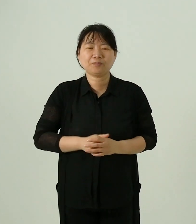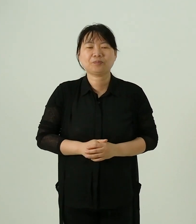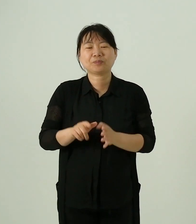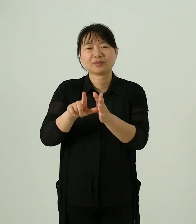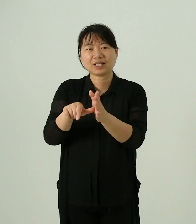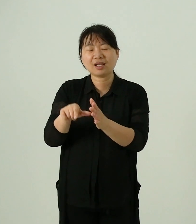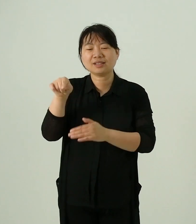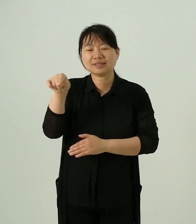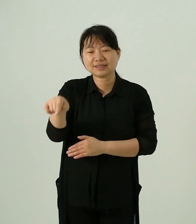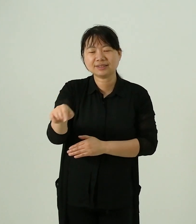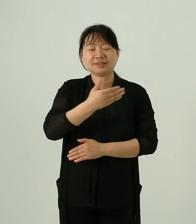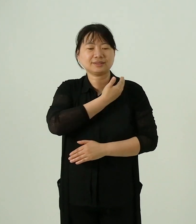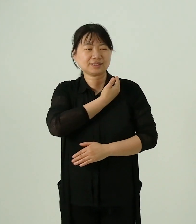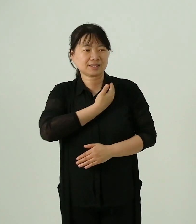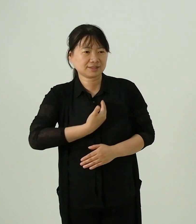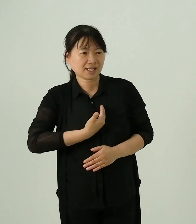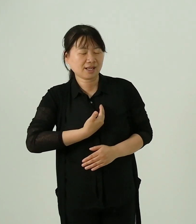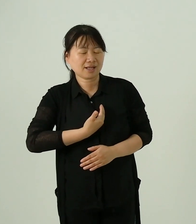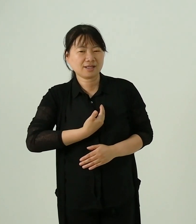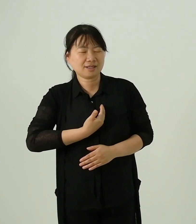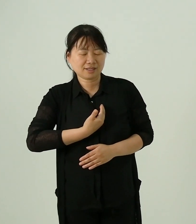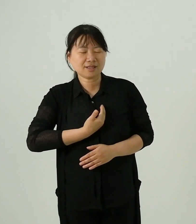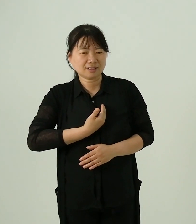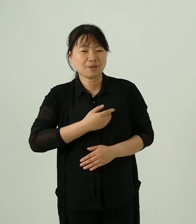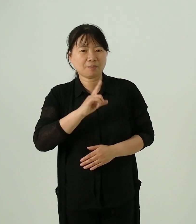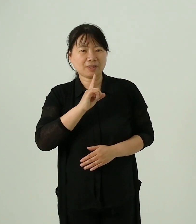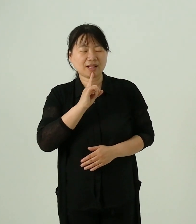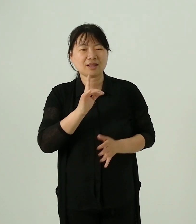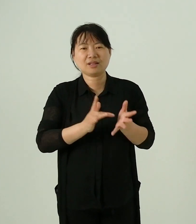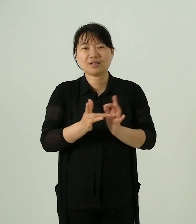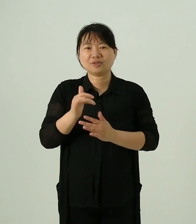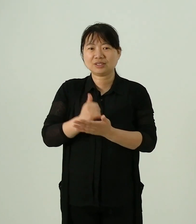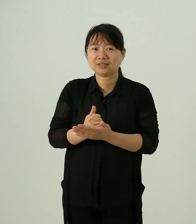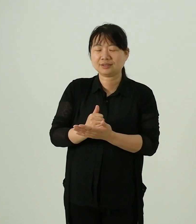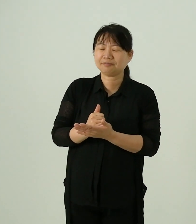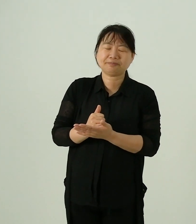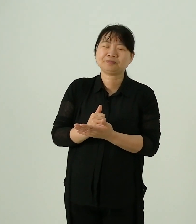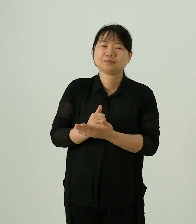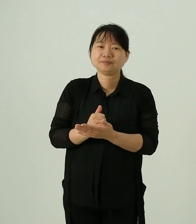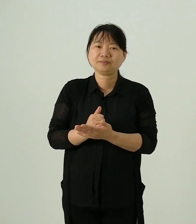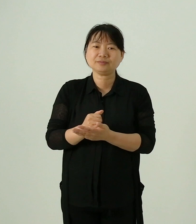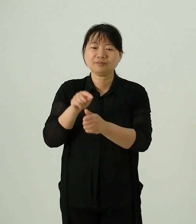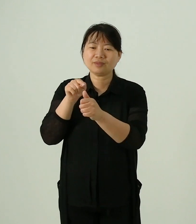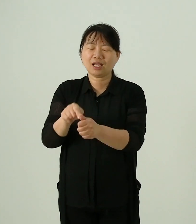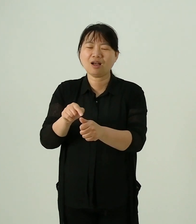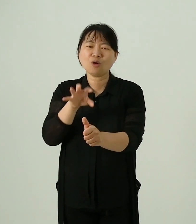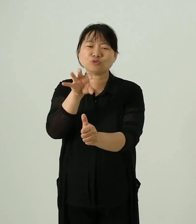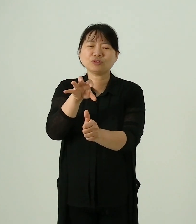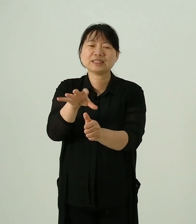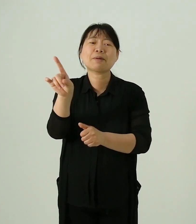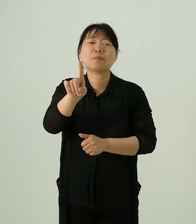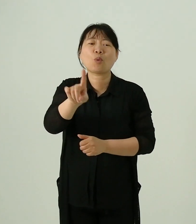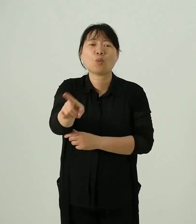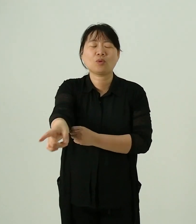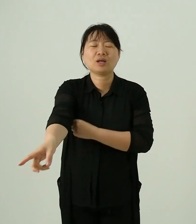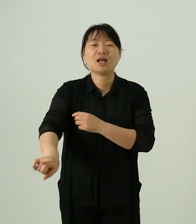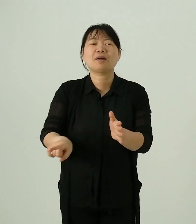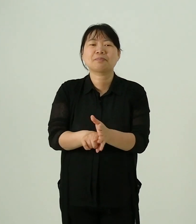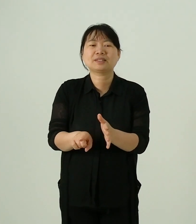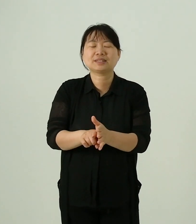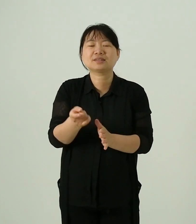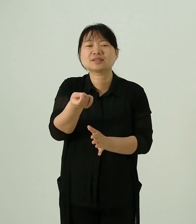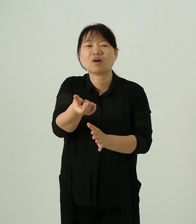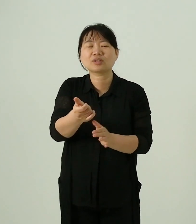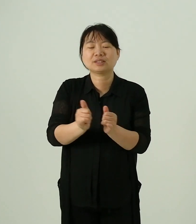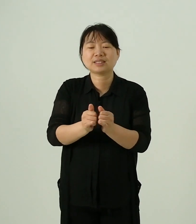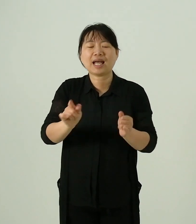그때 그 제자들을 통칭해서 예수님이 지적했던 꾸지람이 뭐였습니까? 믿음이